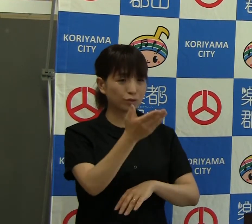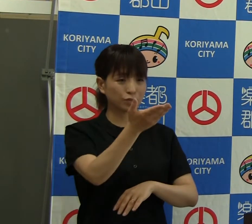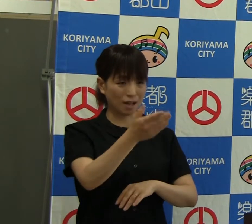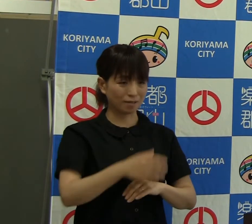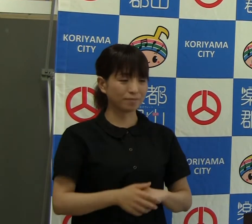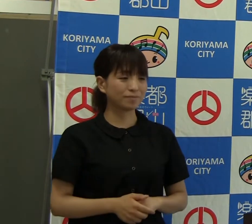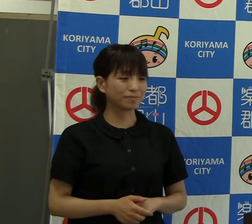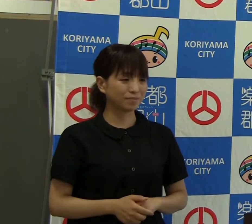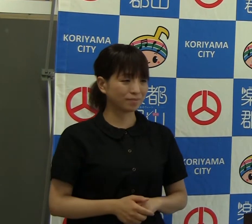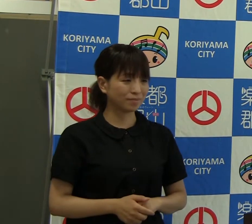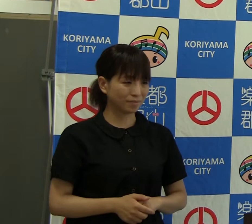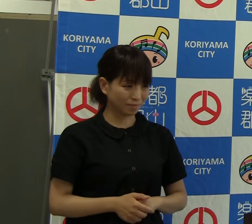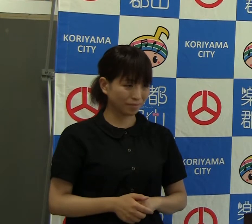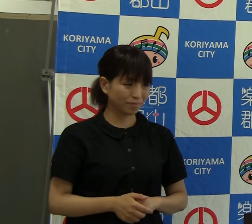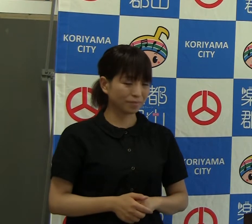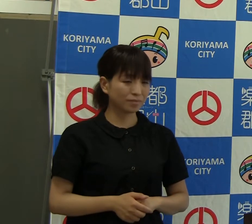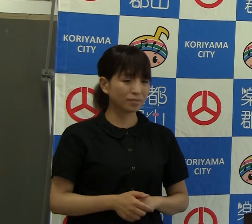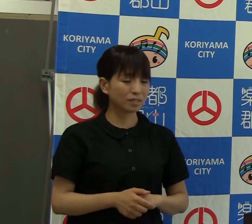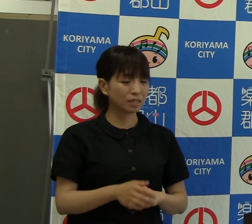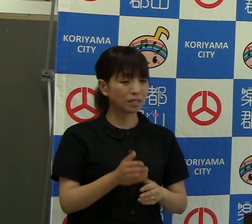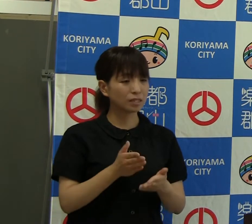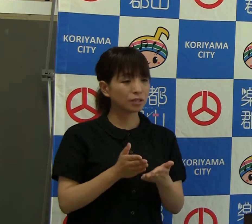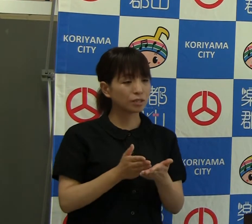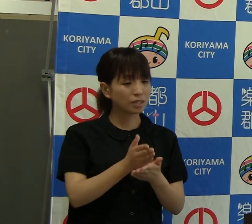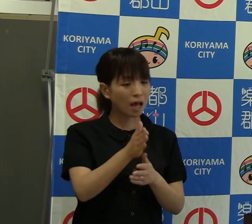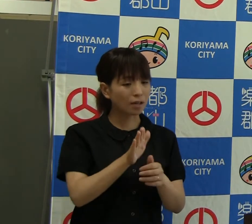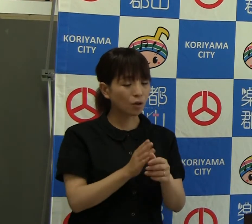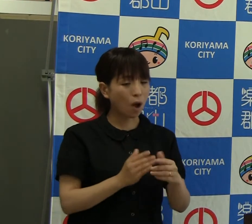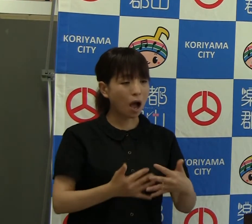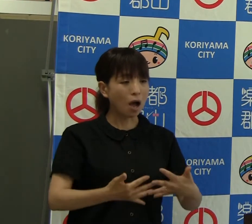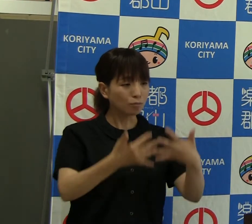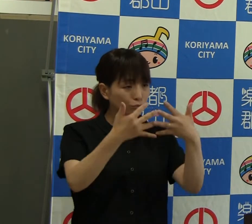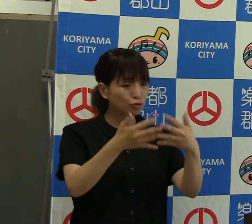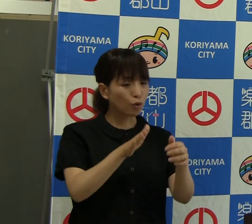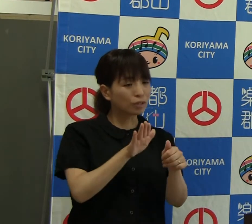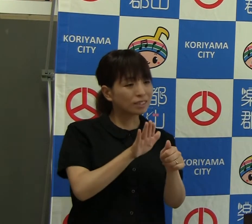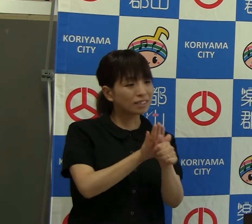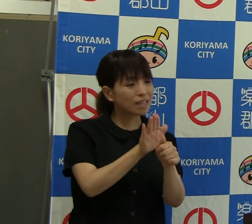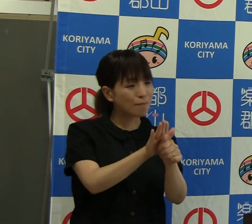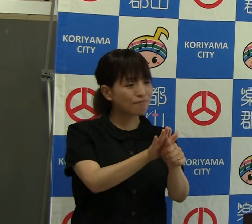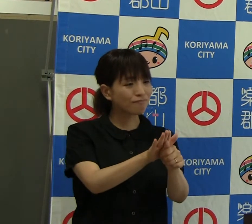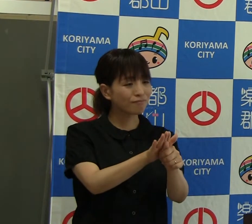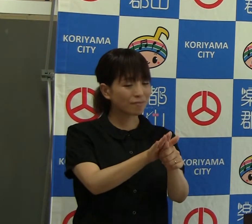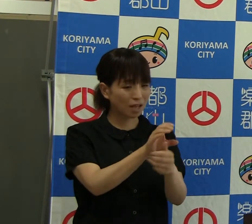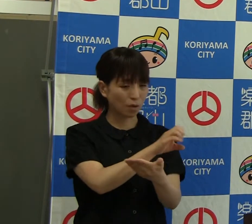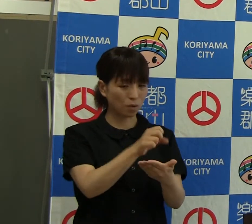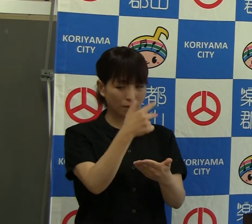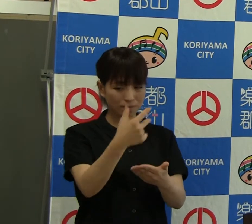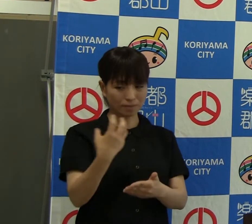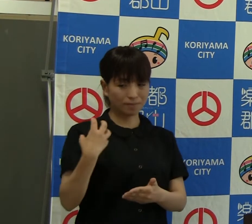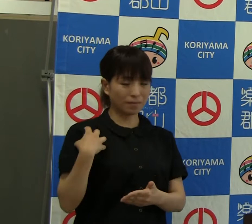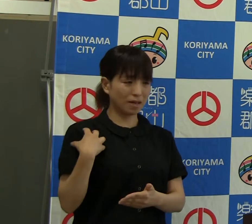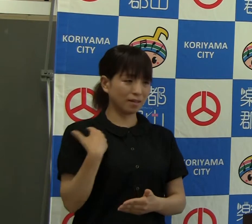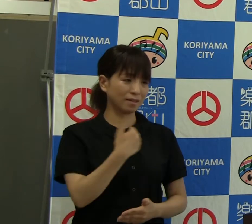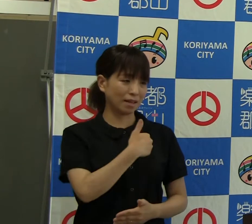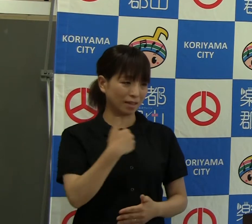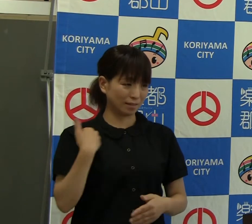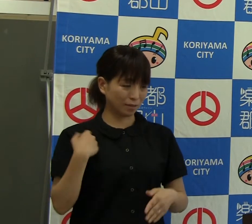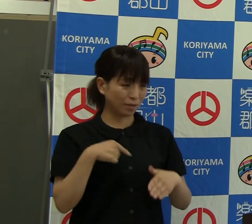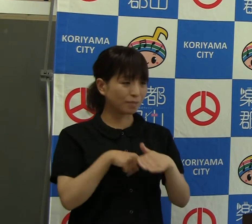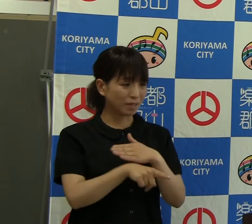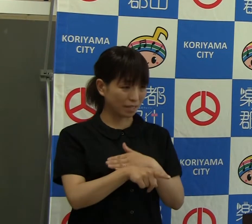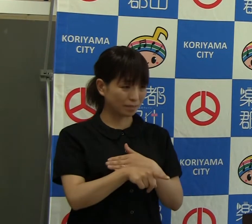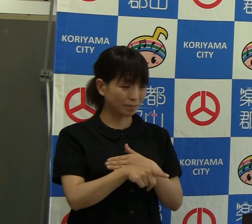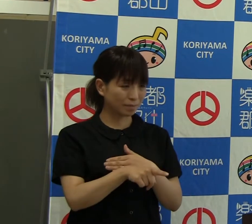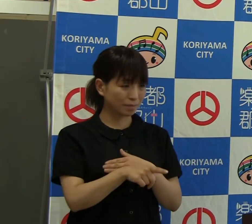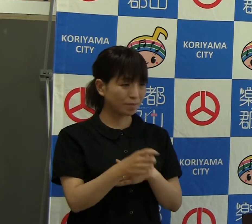置づけていただければと思います。でスタートアップする企業さんですから、まあ手数料面、資金